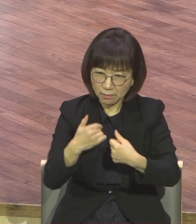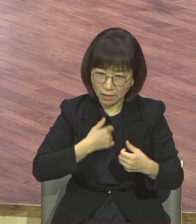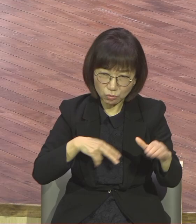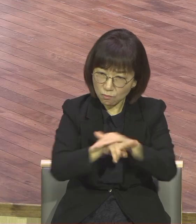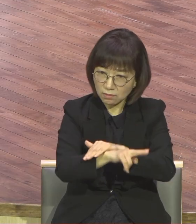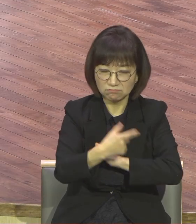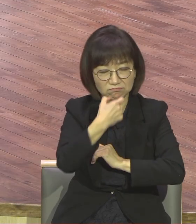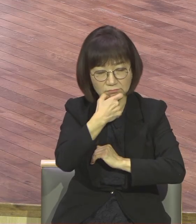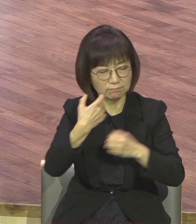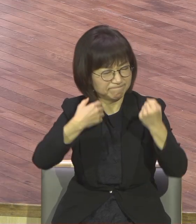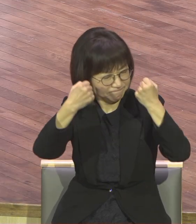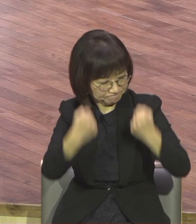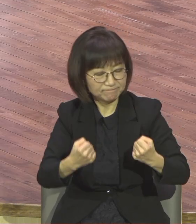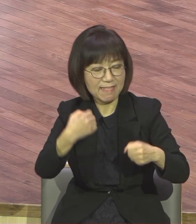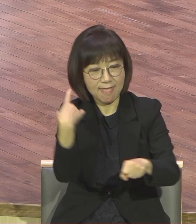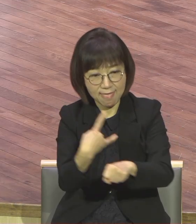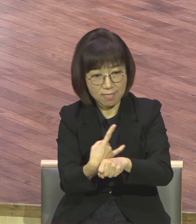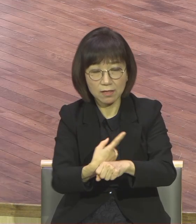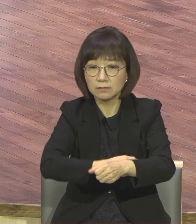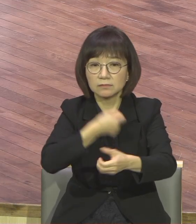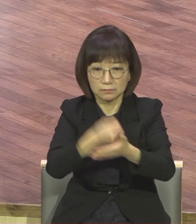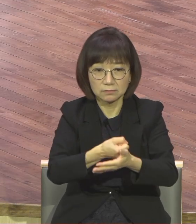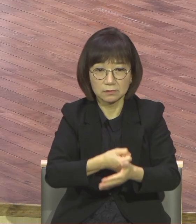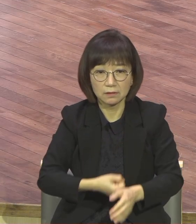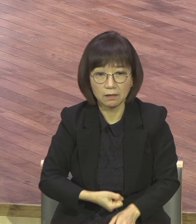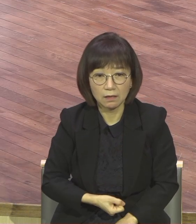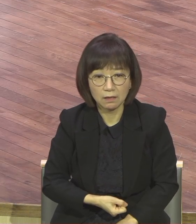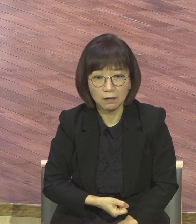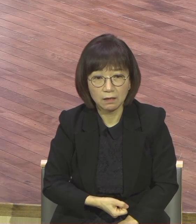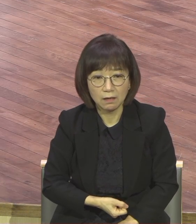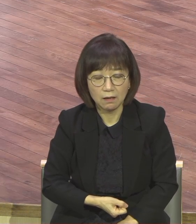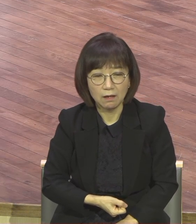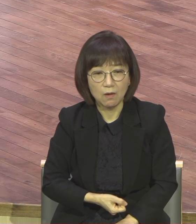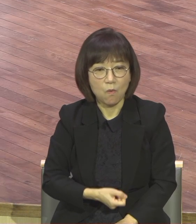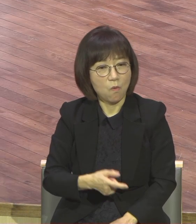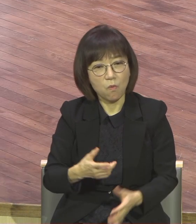죽겠다는 선교사 집이 있어요. 나온 사람들 많겠지만은.